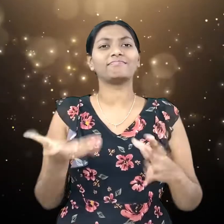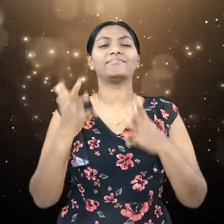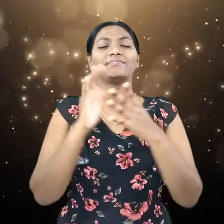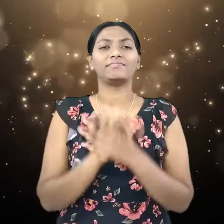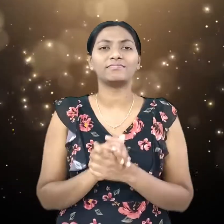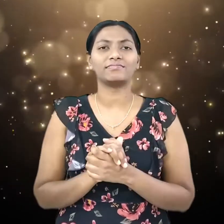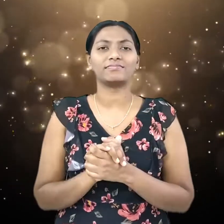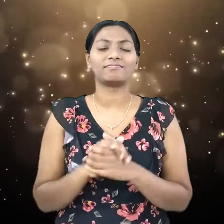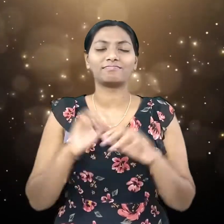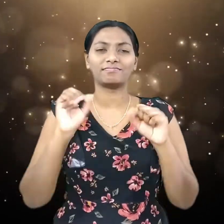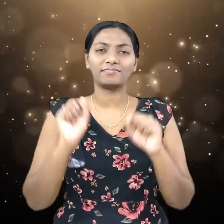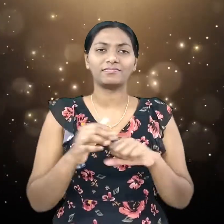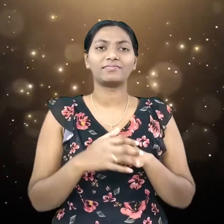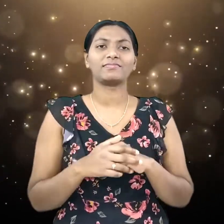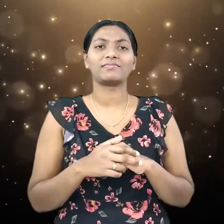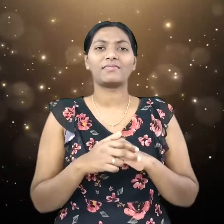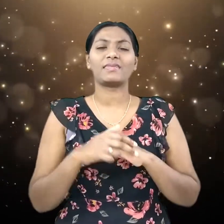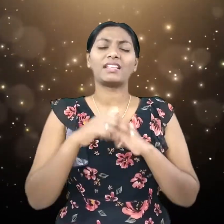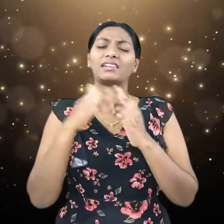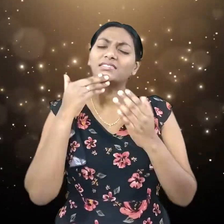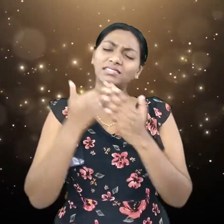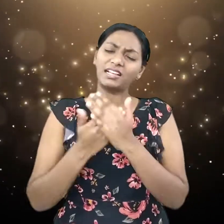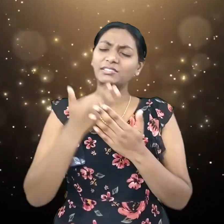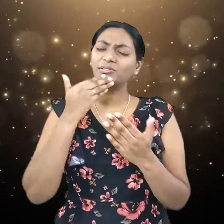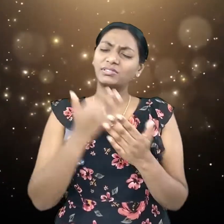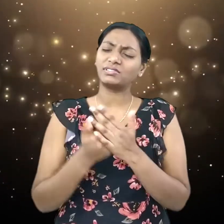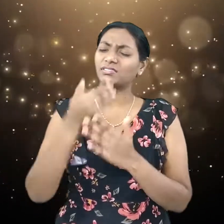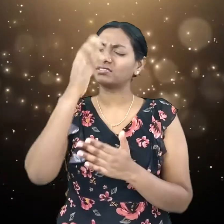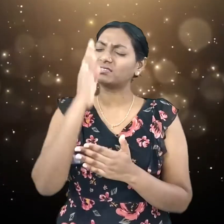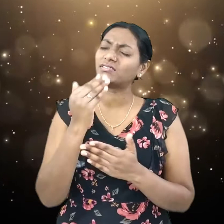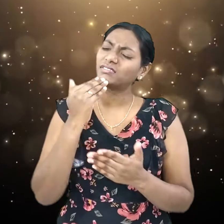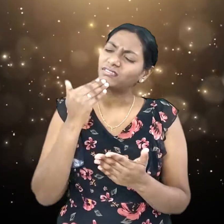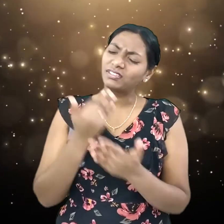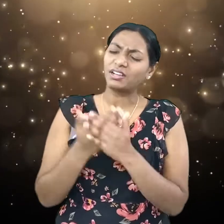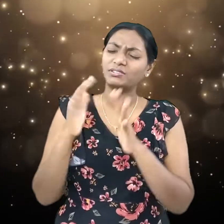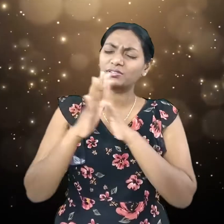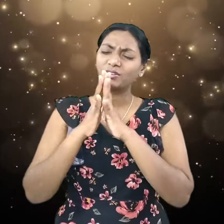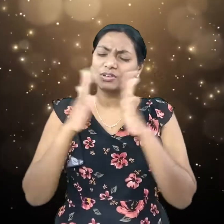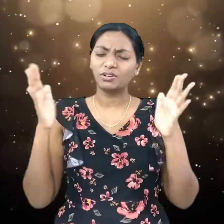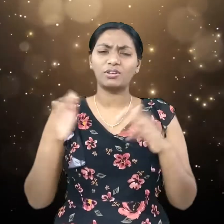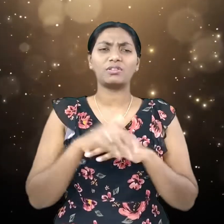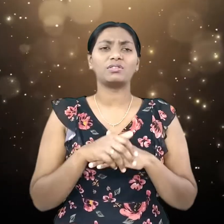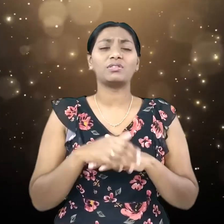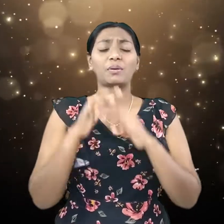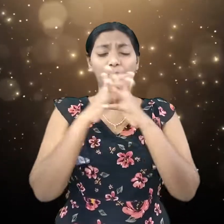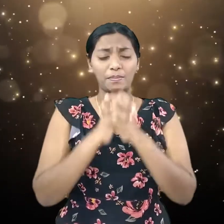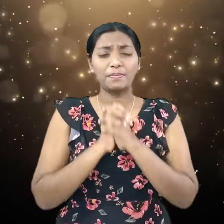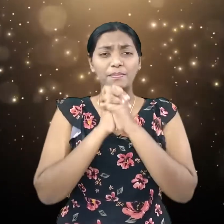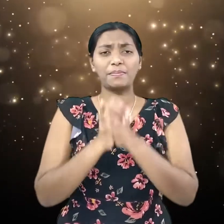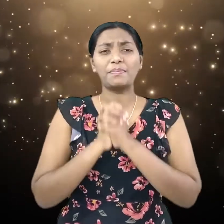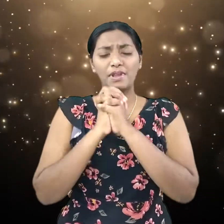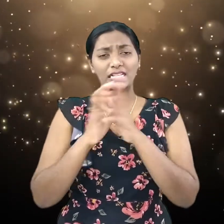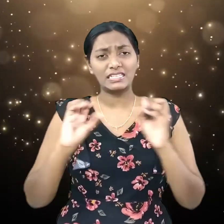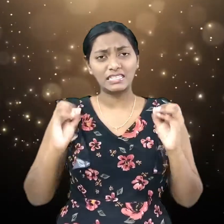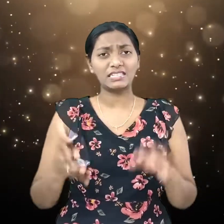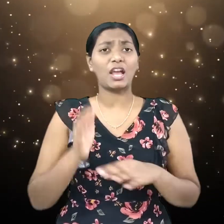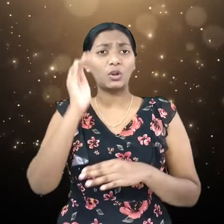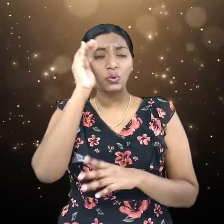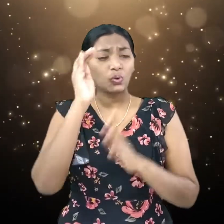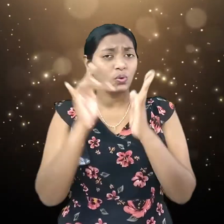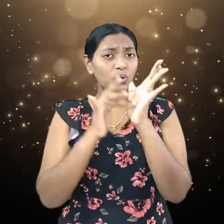ई अस आ सोहक आम आ अल ई जकाती अक आमा सोहम जक आमा। प्रार्थना कीजिए